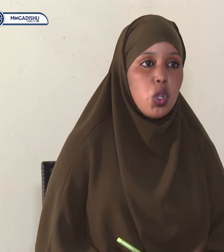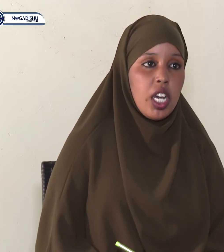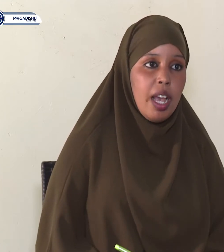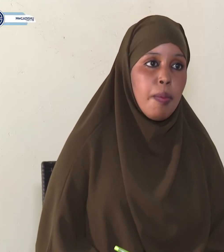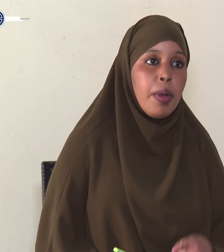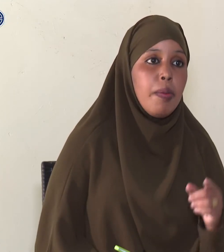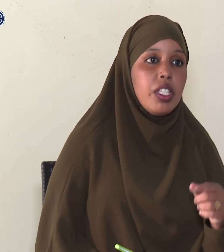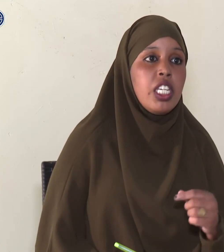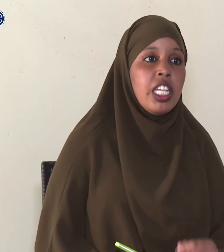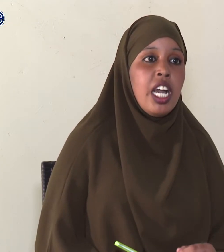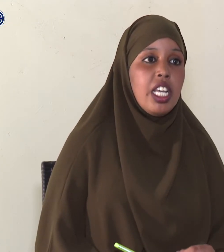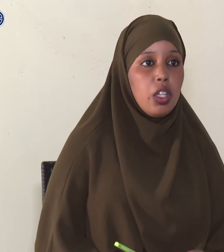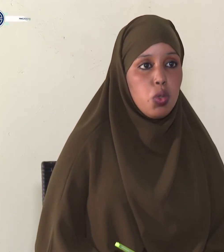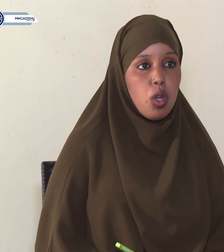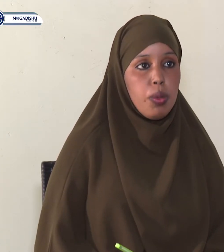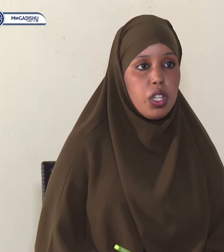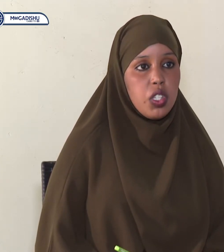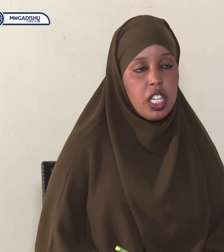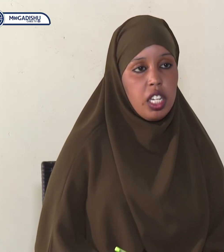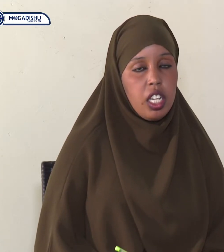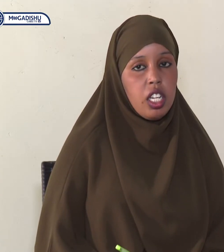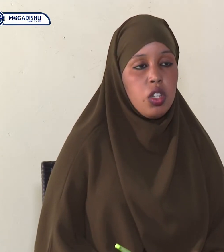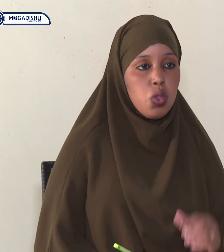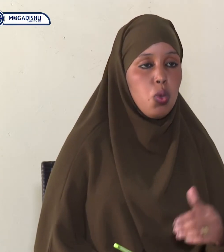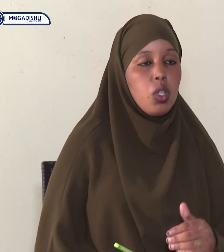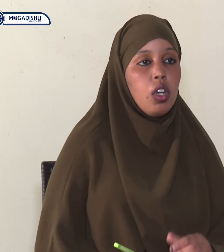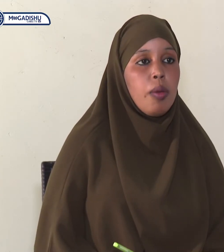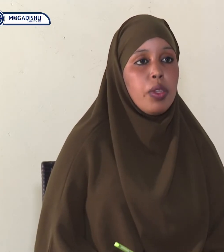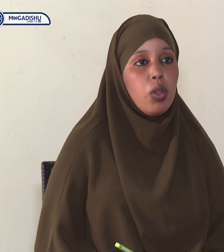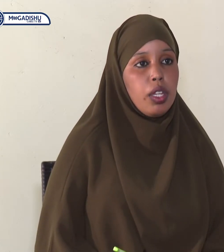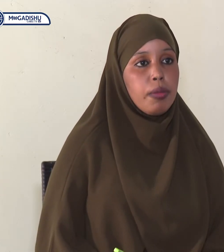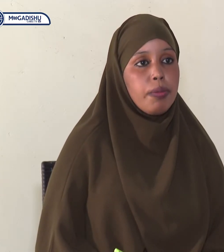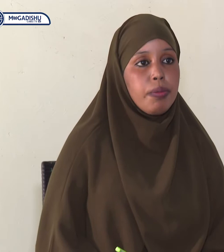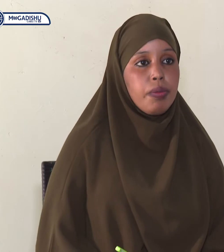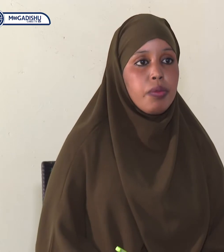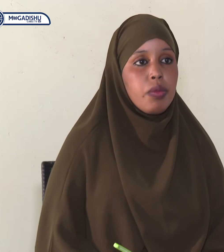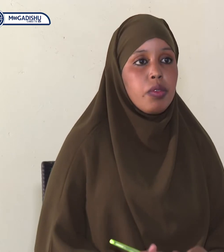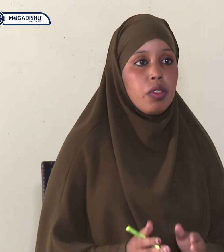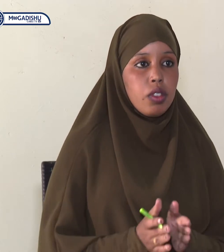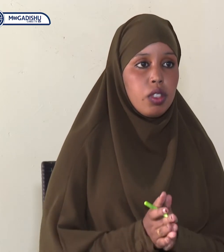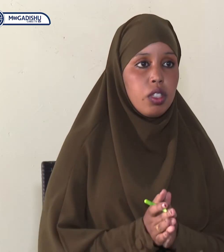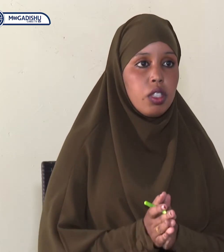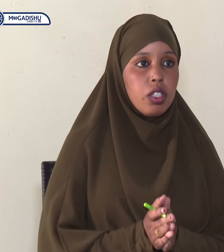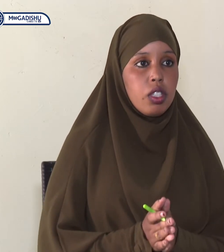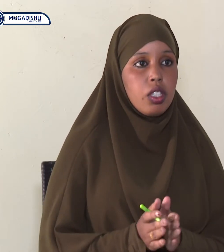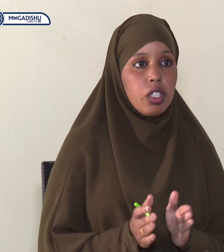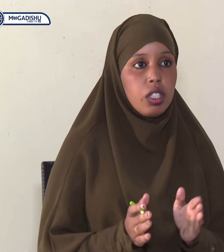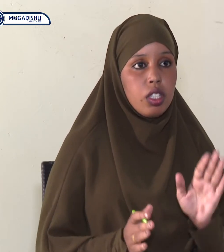dad noocaas oo kale ma ka mid yihiin inaad ku soo biiriseen iskuulka ay ka mid noqdeen